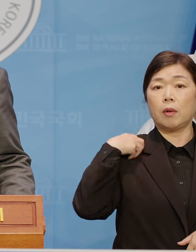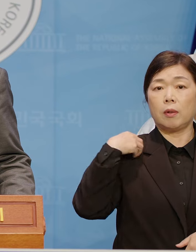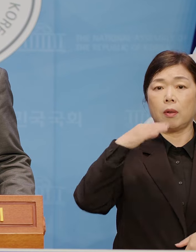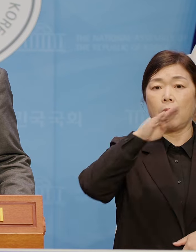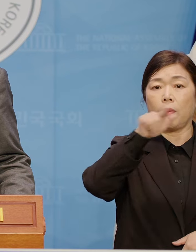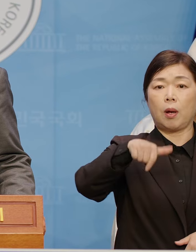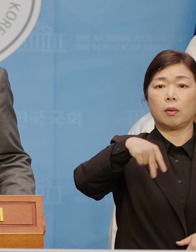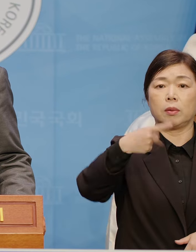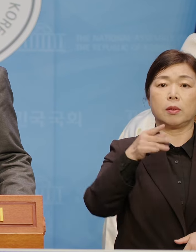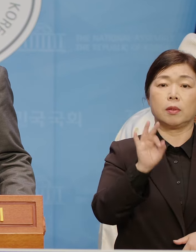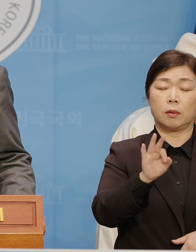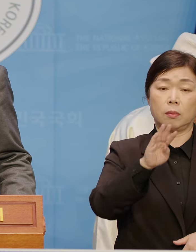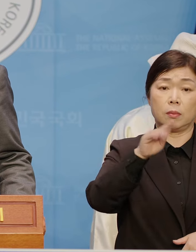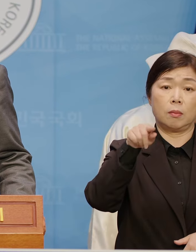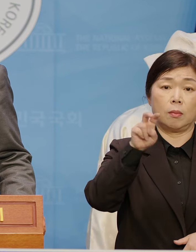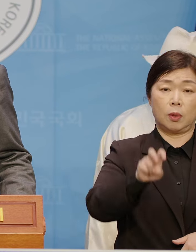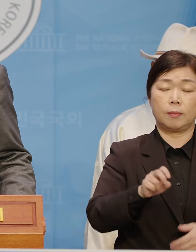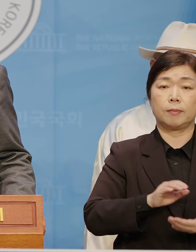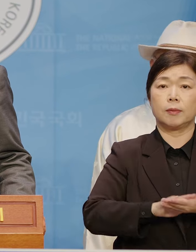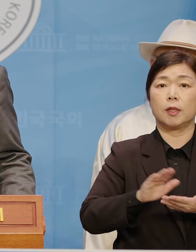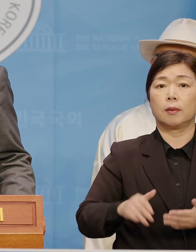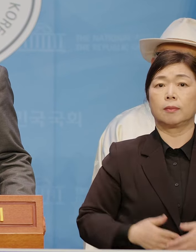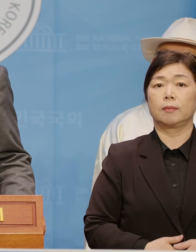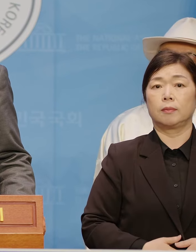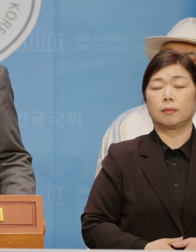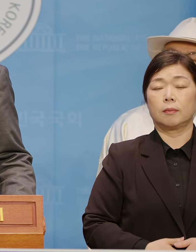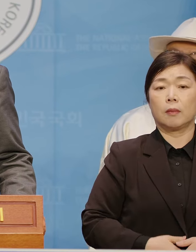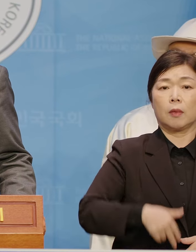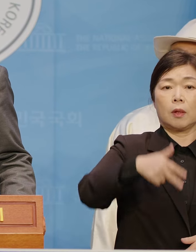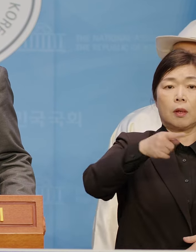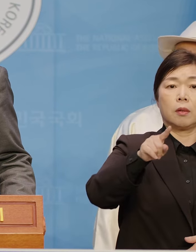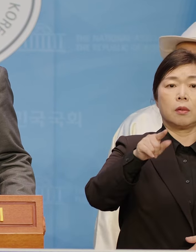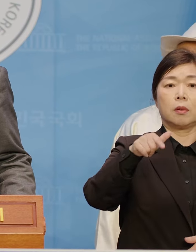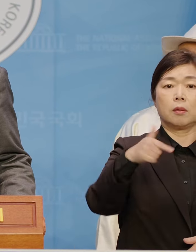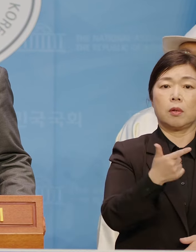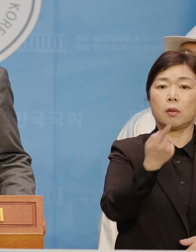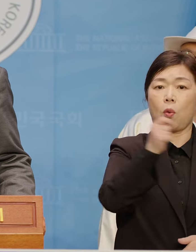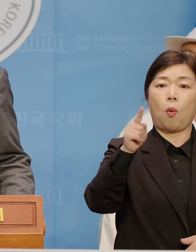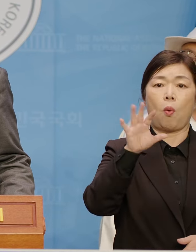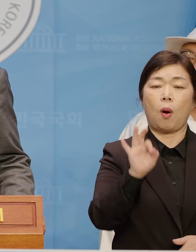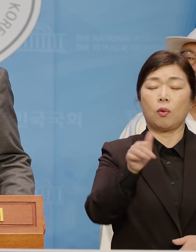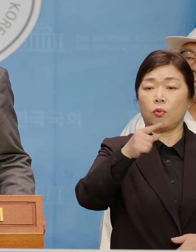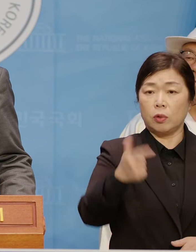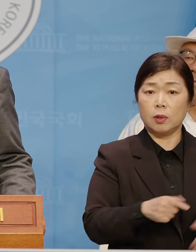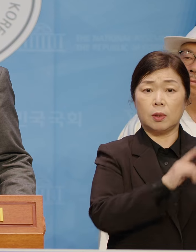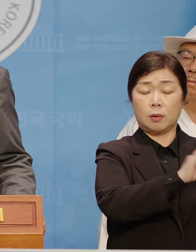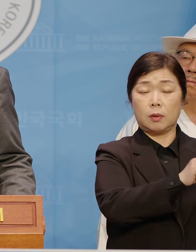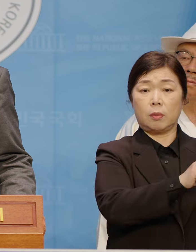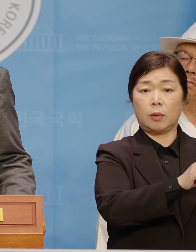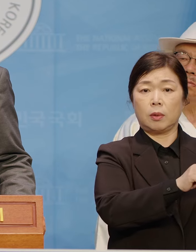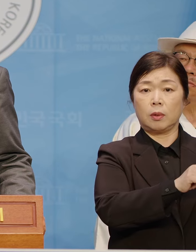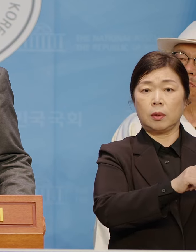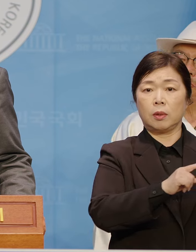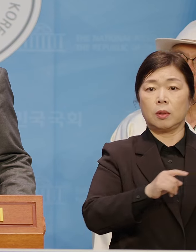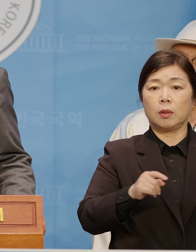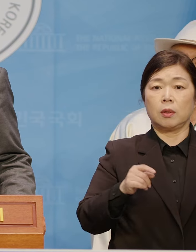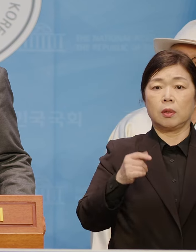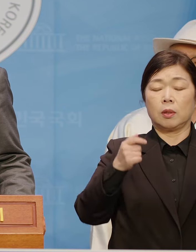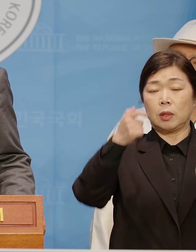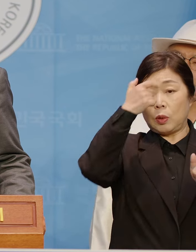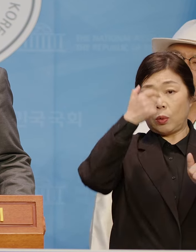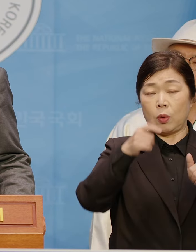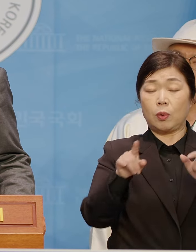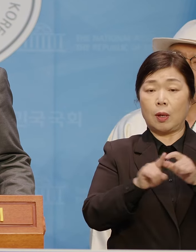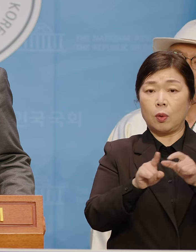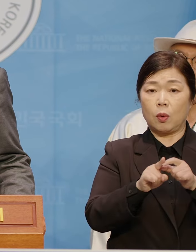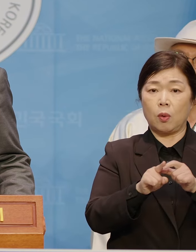박승복 있니다 전광원 같은 사람을 기독교 영으로 사군 목사